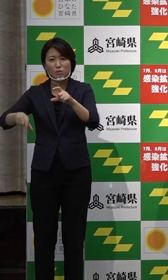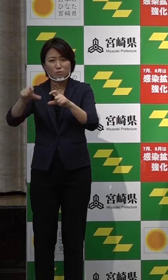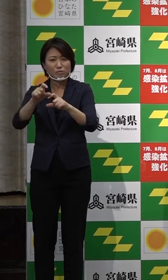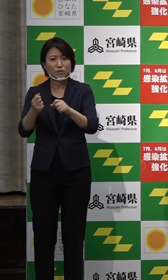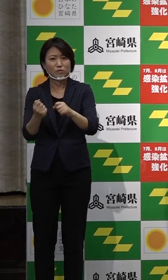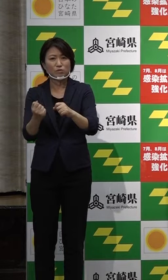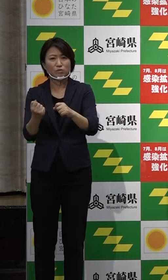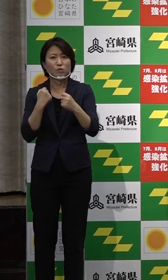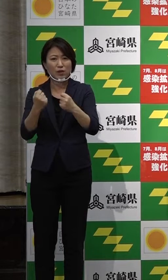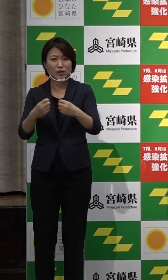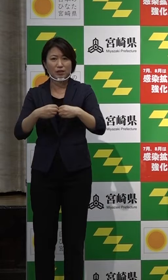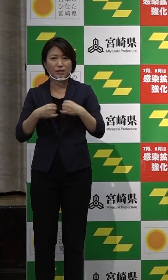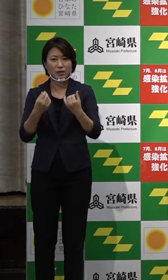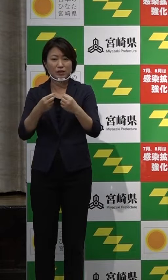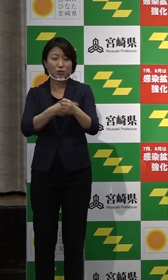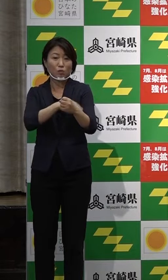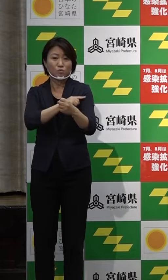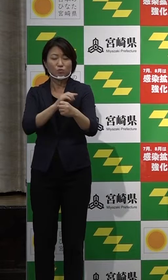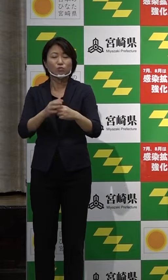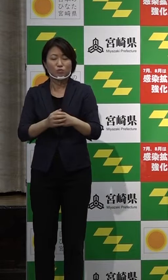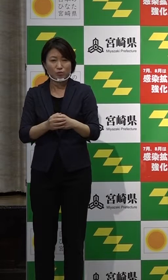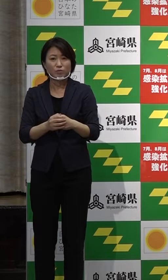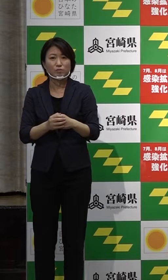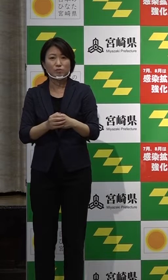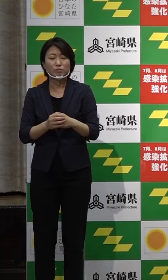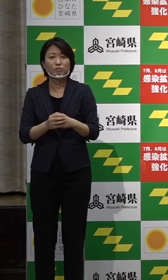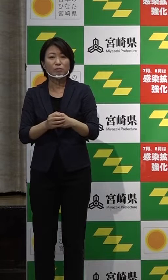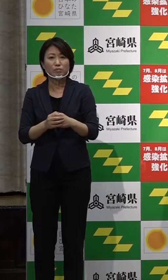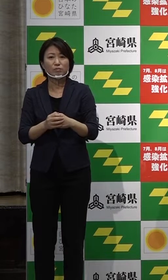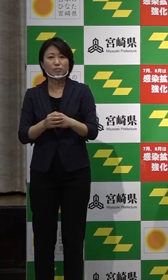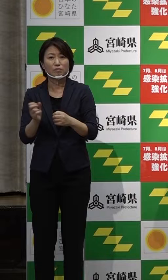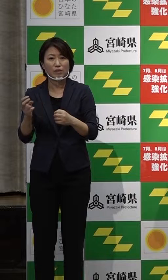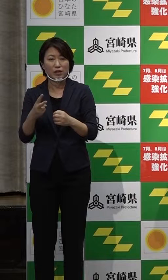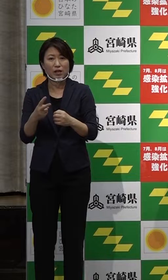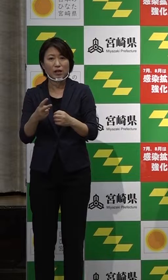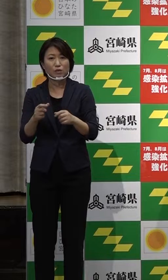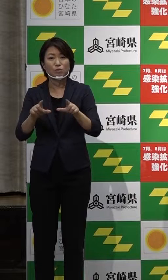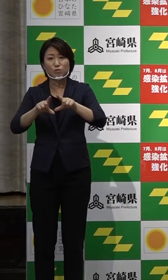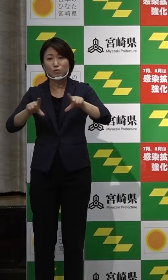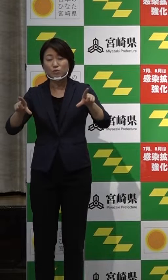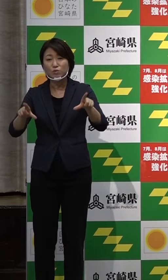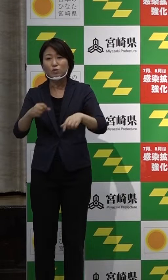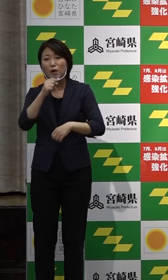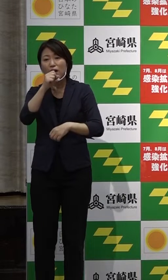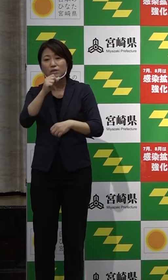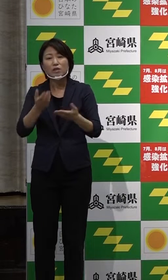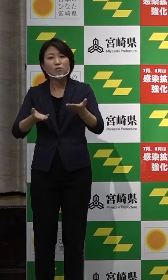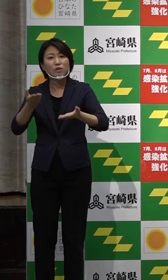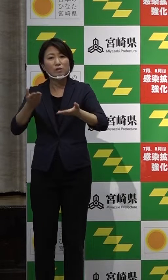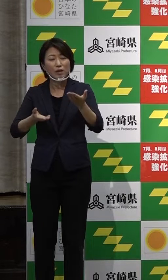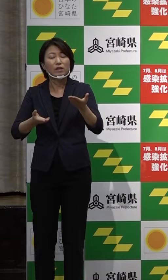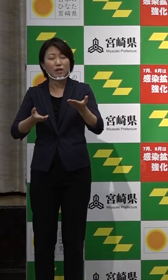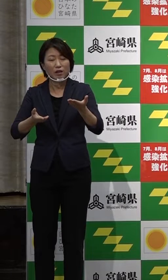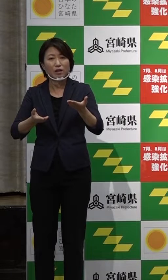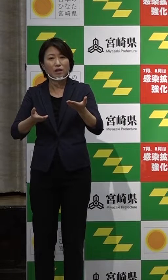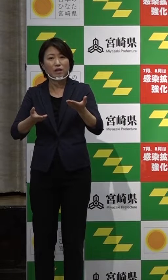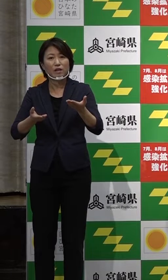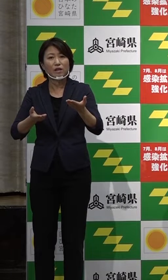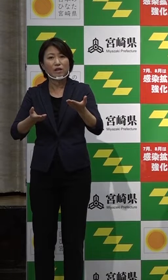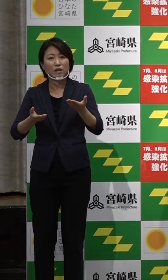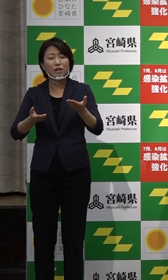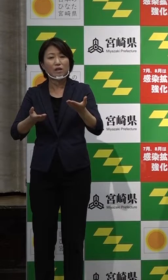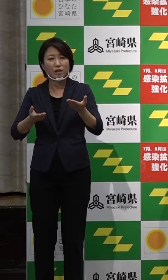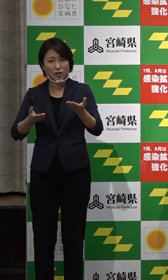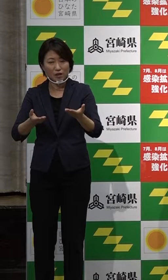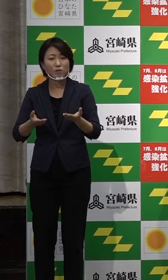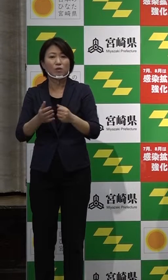ということ、それから通常の風邪とかですね、と比べても強く、水筒、いわゆる水疱瘡とかと同